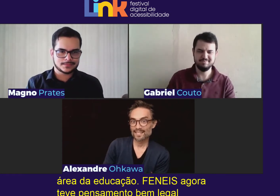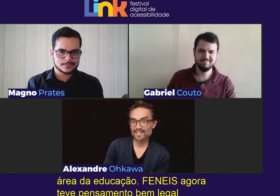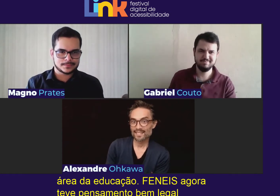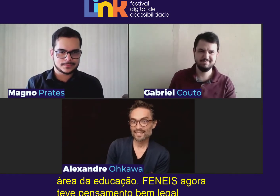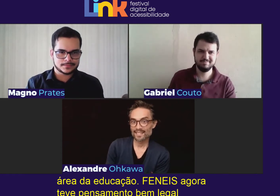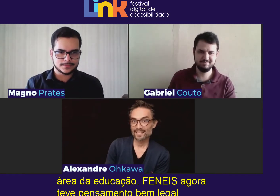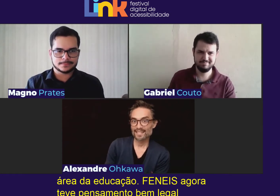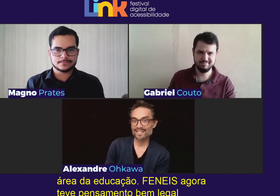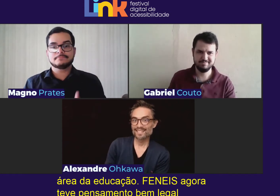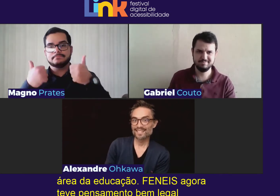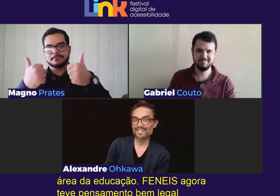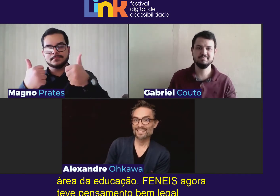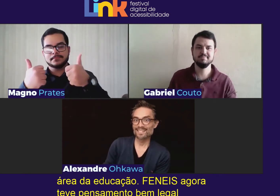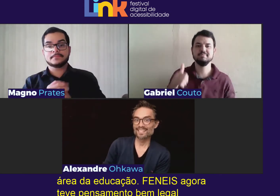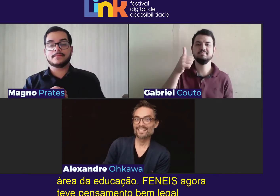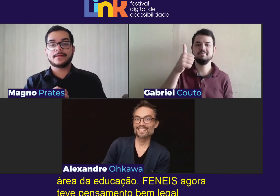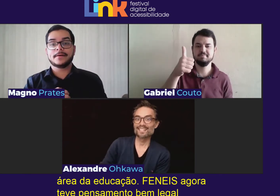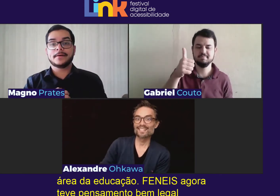Você quer falar, Gabriel?